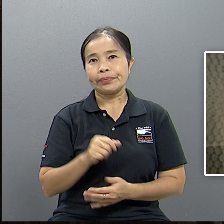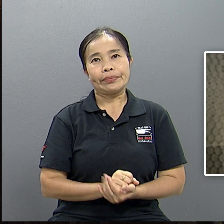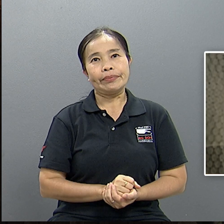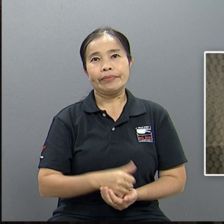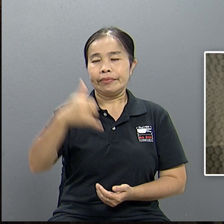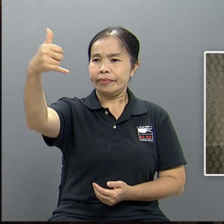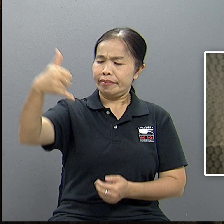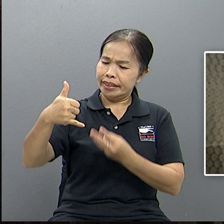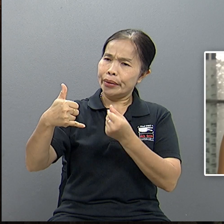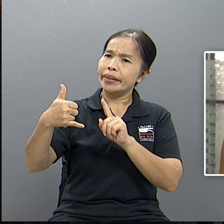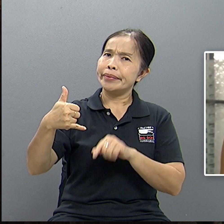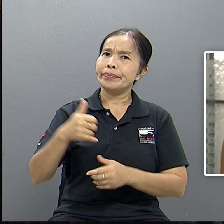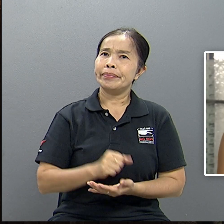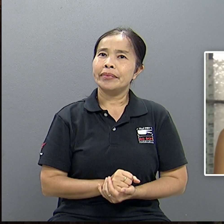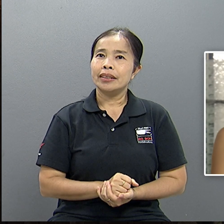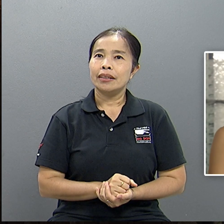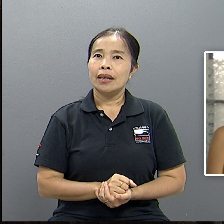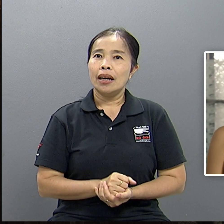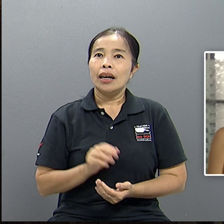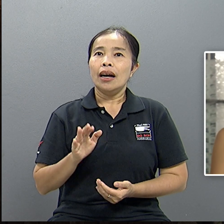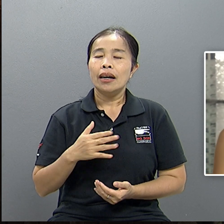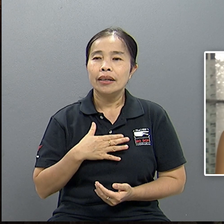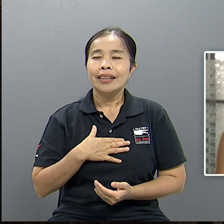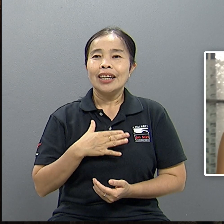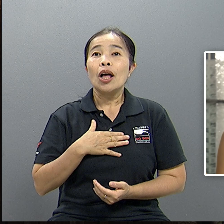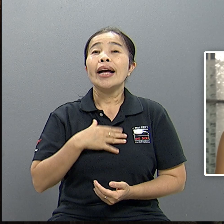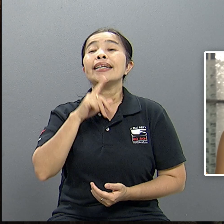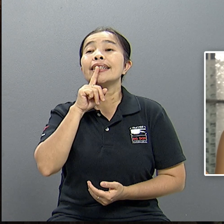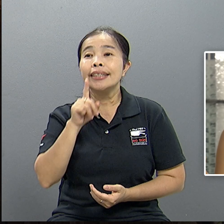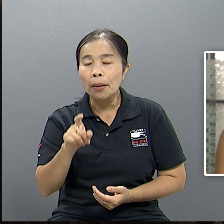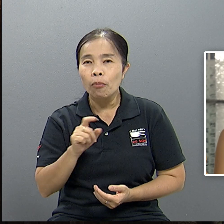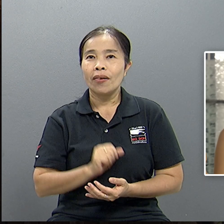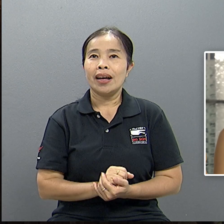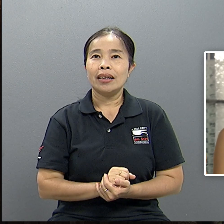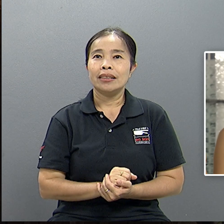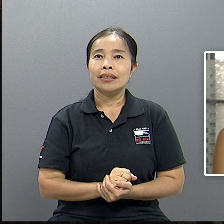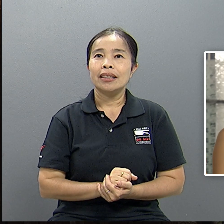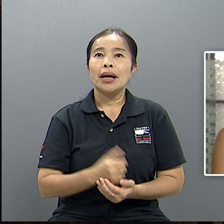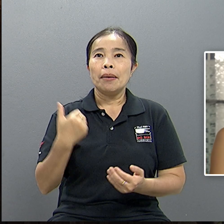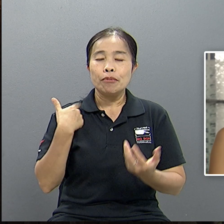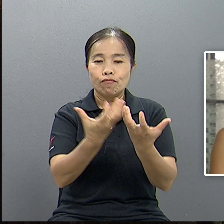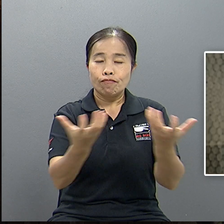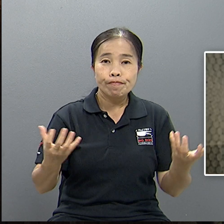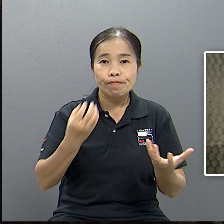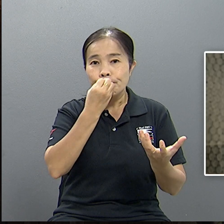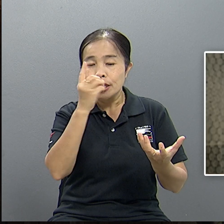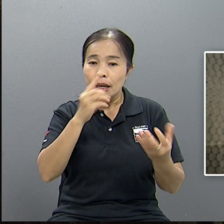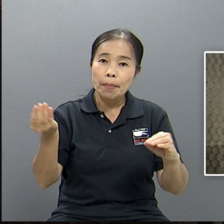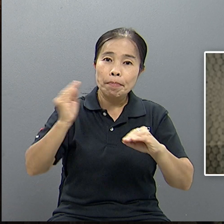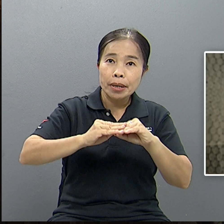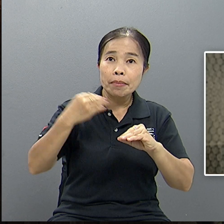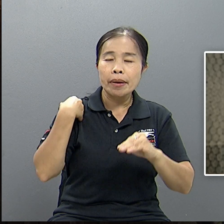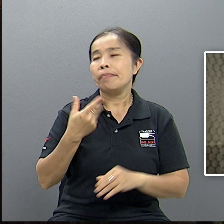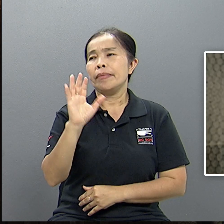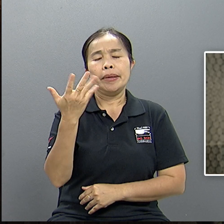มีอะไรหรือ ฉันจะมาถามเจ้าค่ะว่าจะต้องเตรียมสำรับอะไรเพิ่มไหมเจ้าคะ ไม่มี